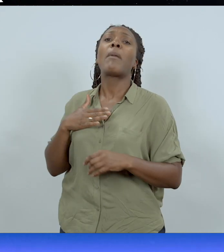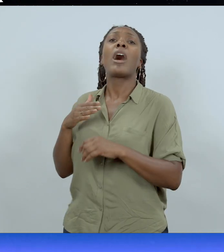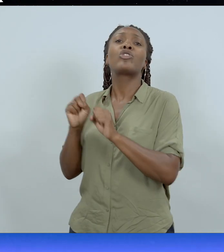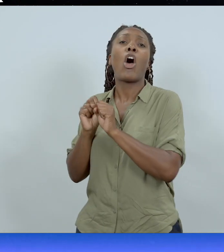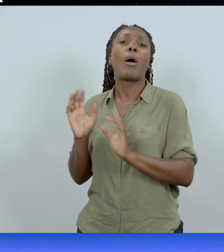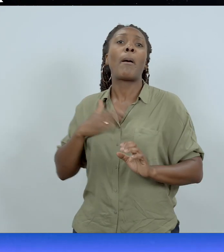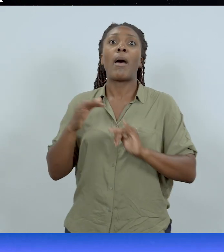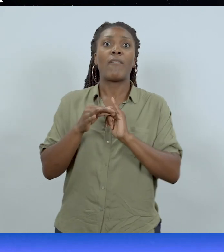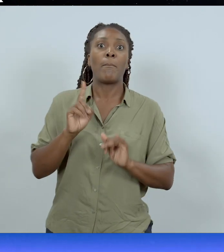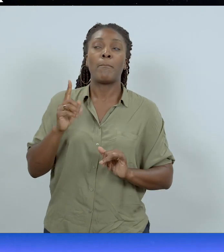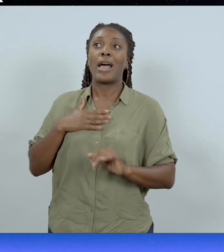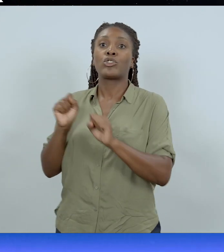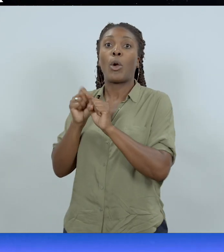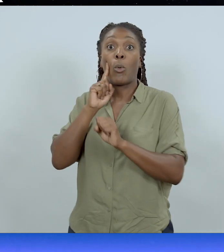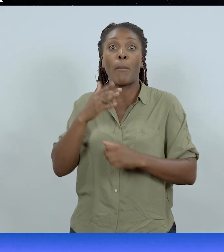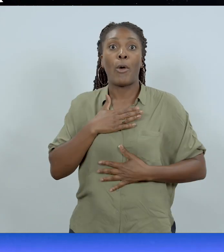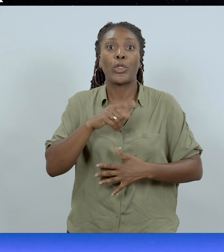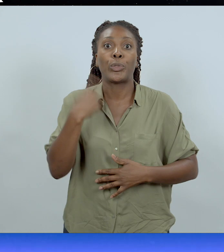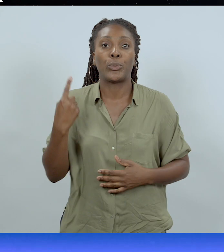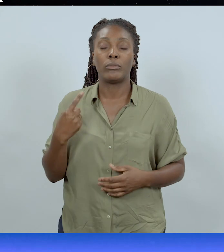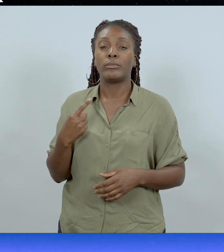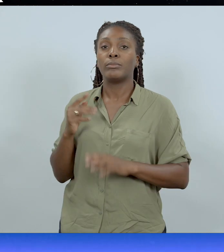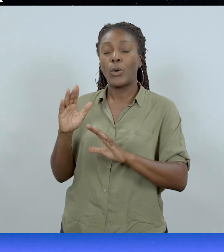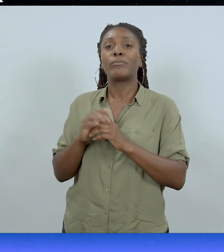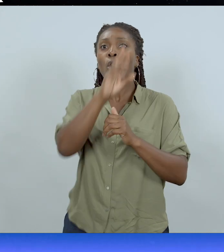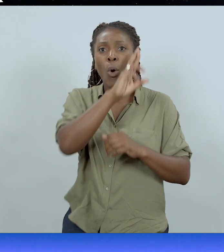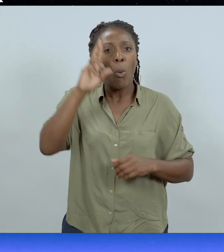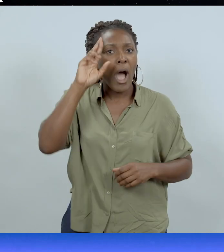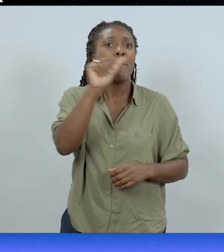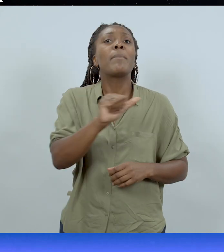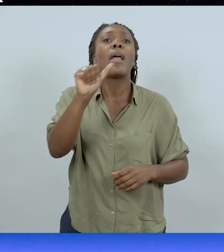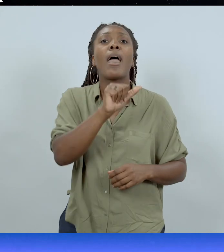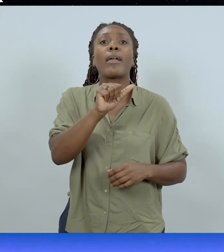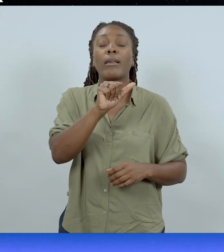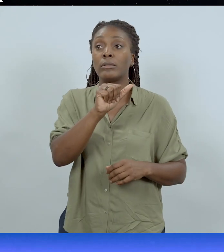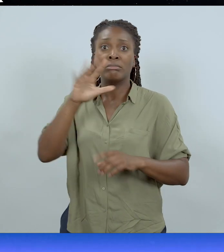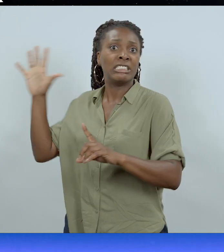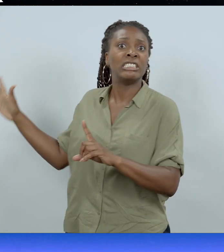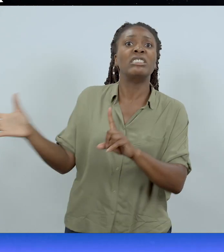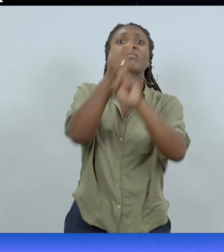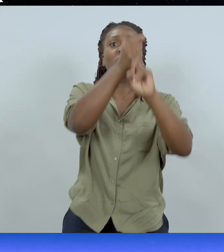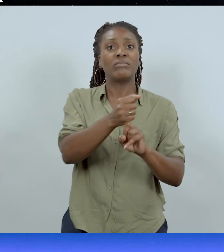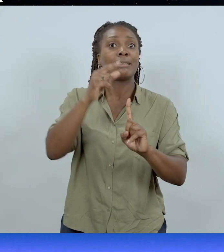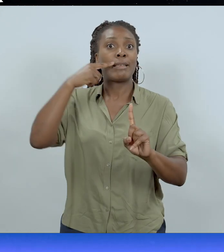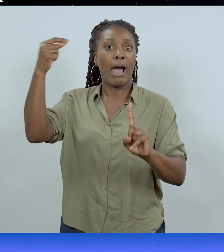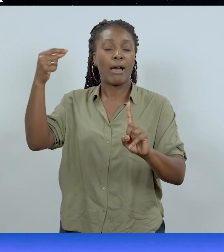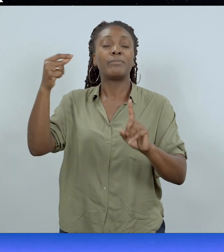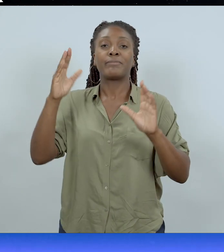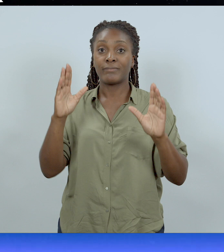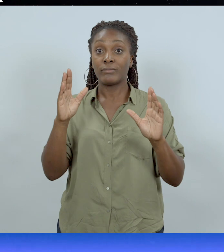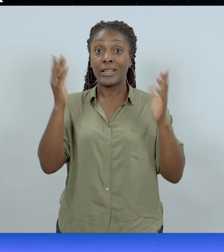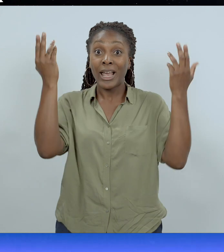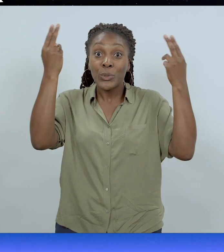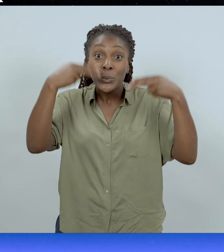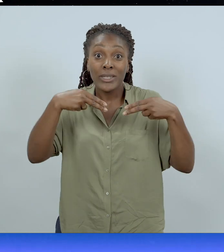Il avait peur de se faire tuer, alors il préférait dire que c'était sa sœur. Abimelech, roi de Guérar, fit enlever Sarah. Alors Dieu